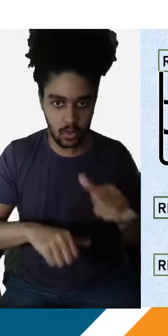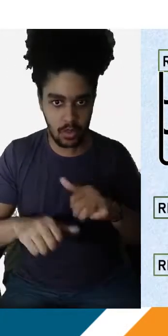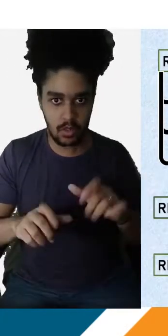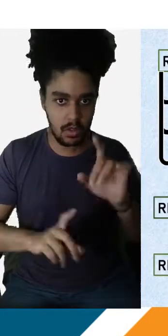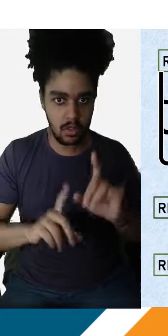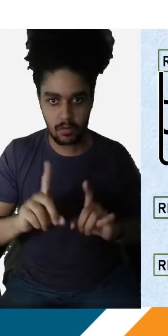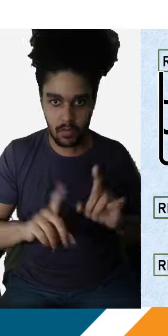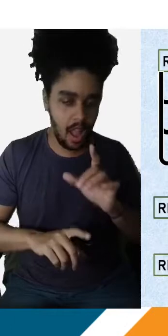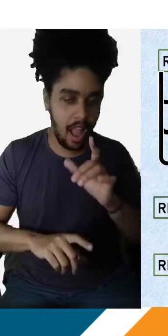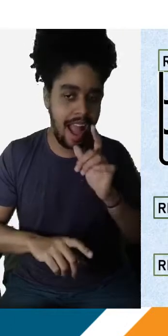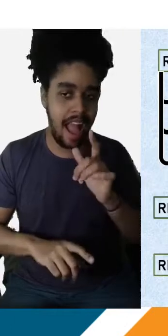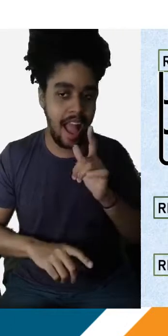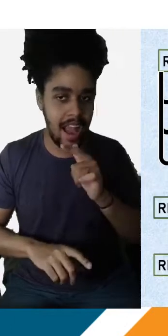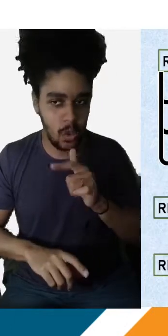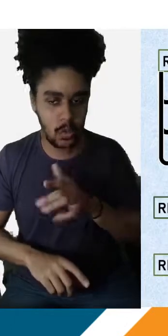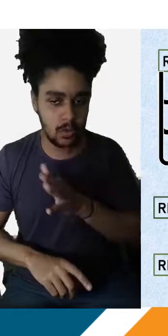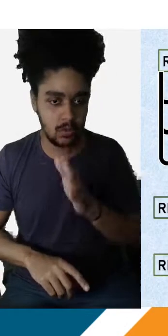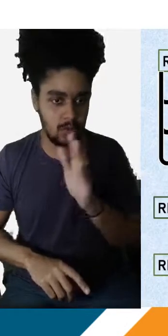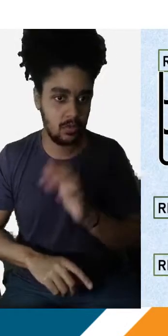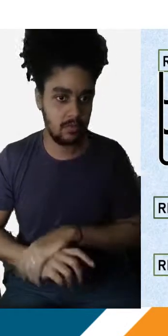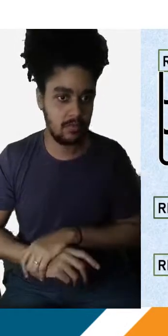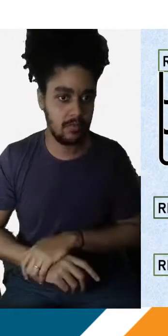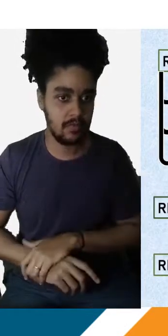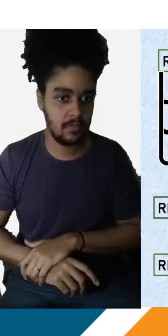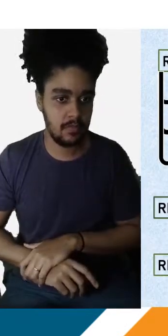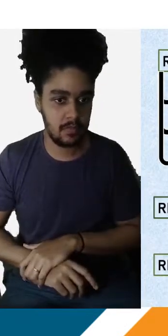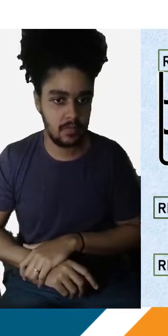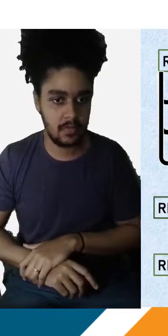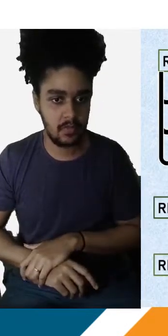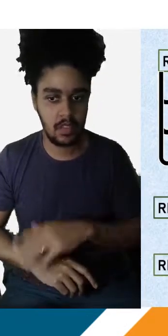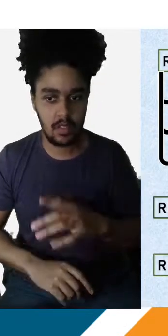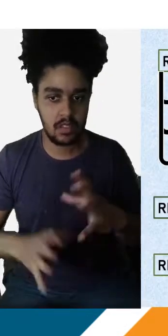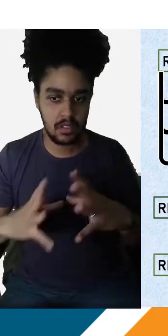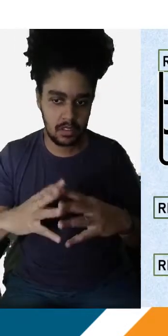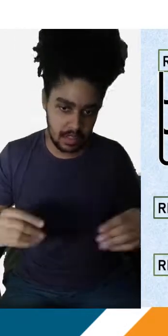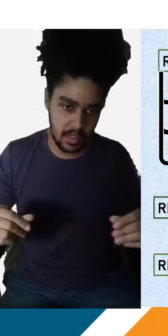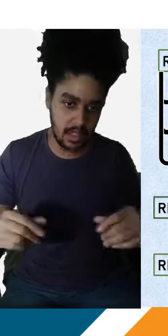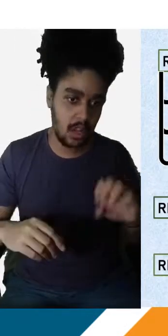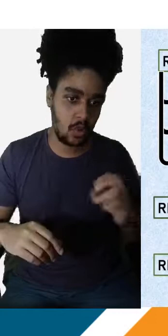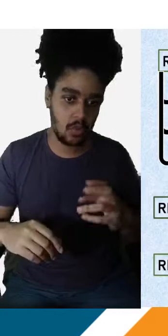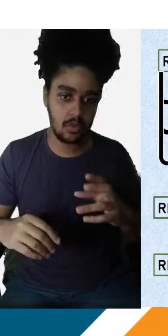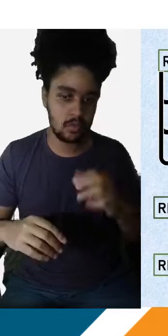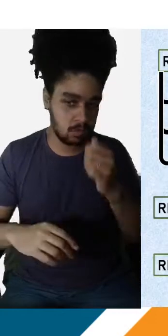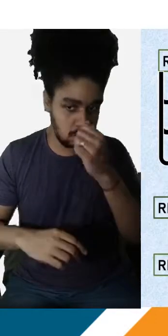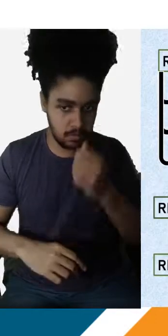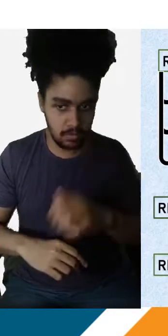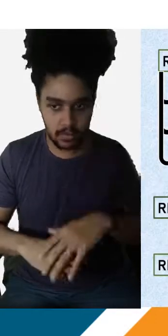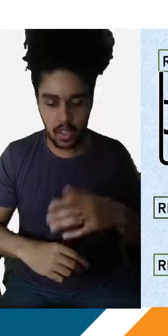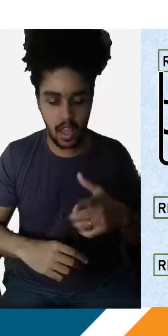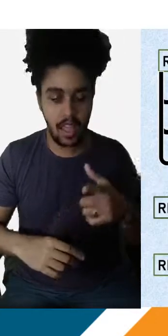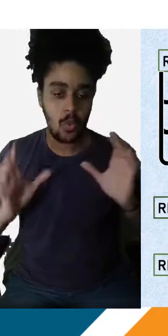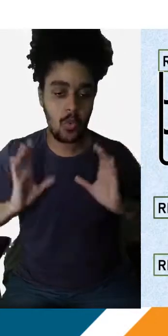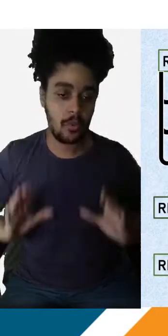cheia ou de vazante e período de seca ou estiagem. Ou seja, é o comportamento do